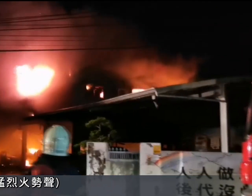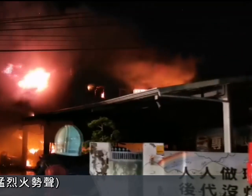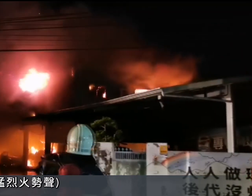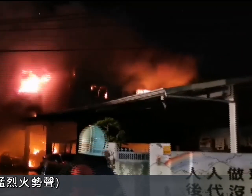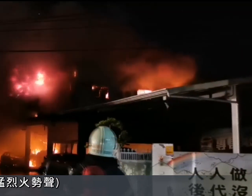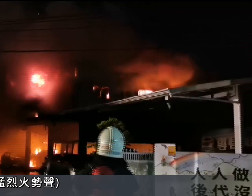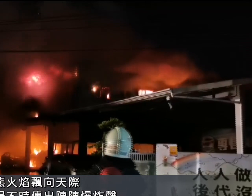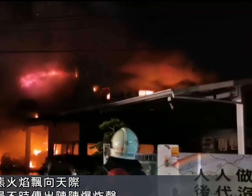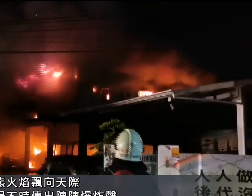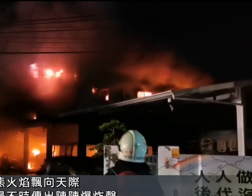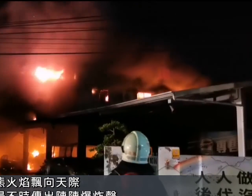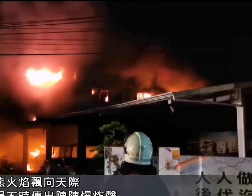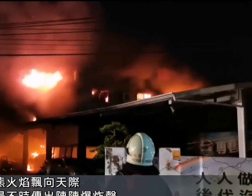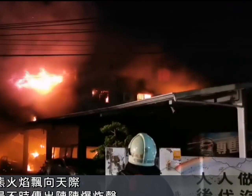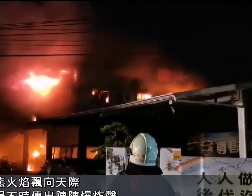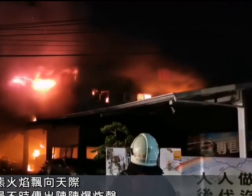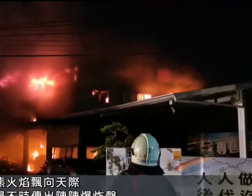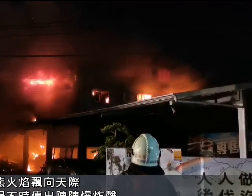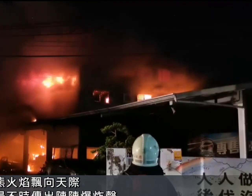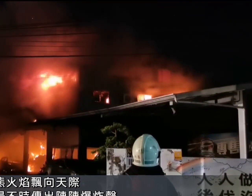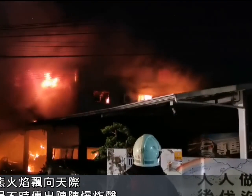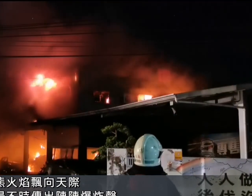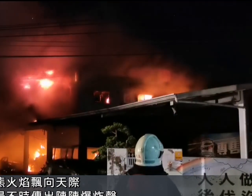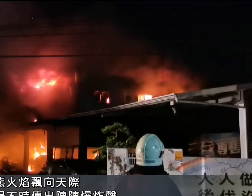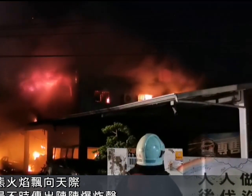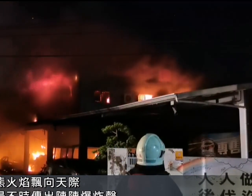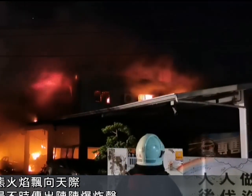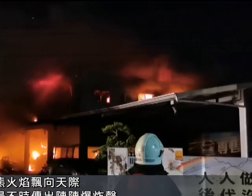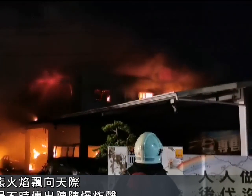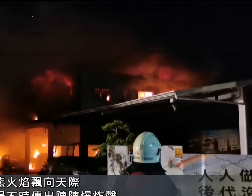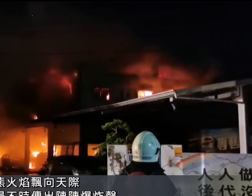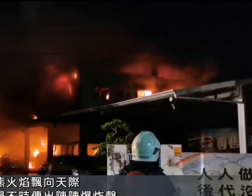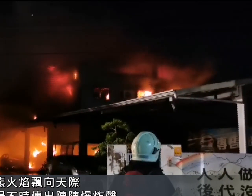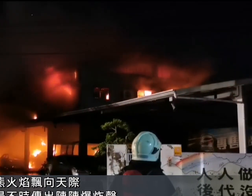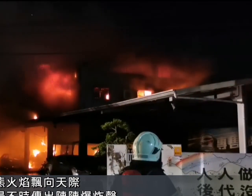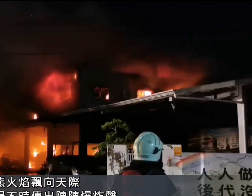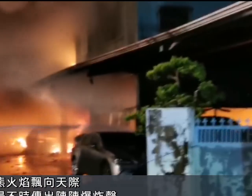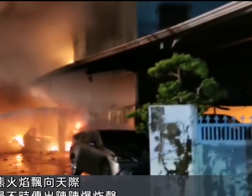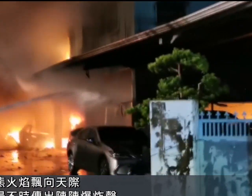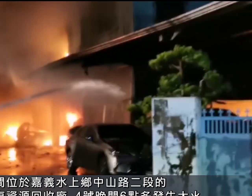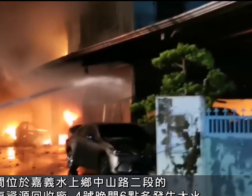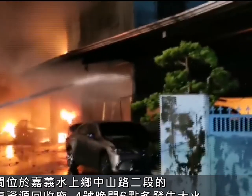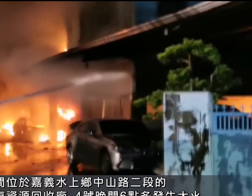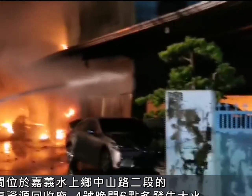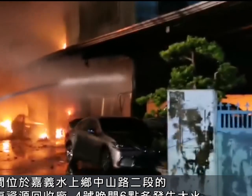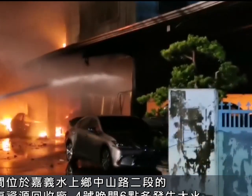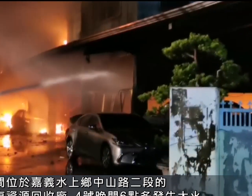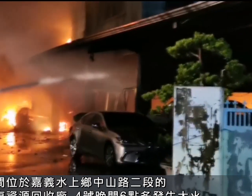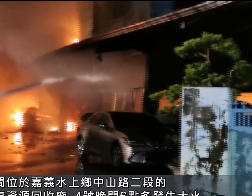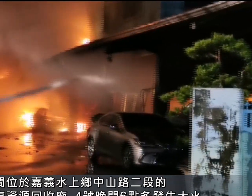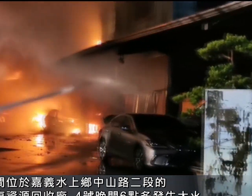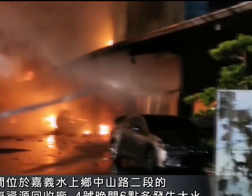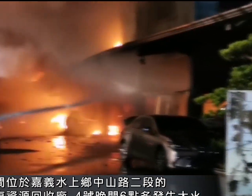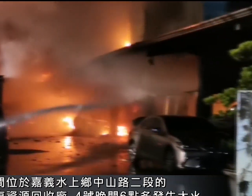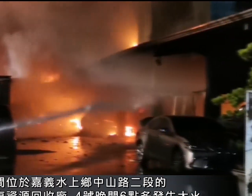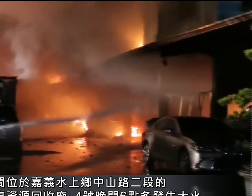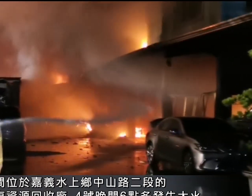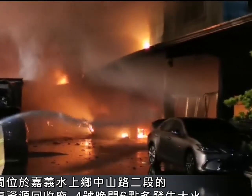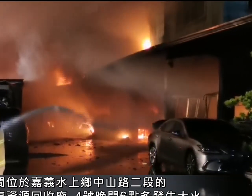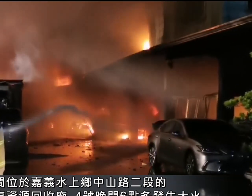熊熊火焰飘向天际，火场不时传出阵阵爆炸声。这间位于嘉义水上乡中山路二段的汽车